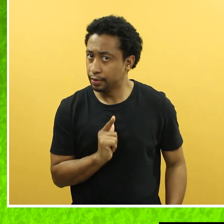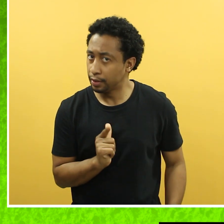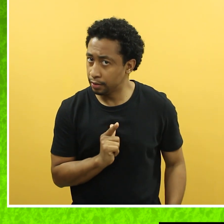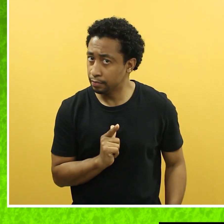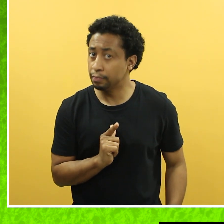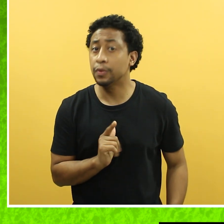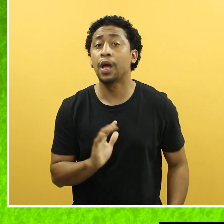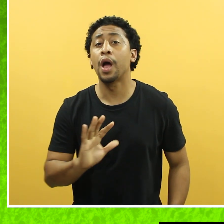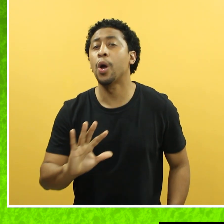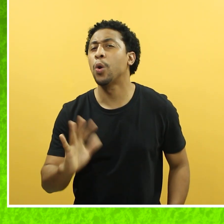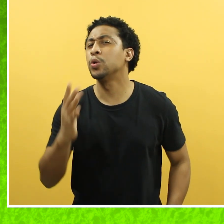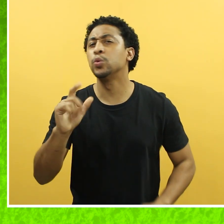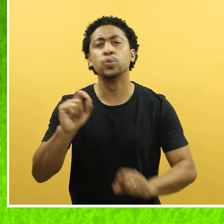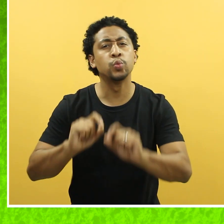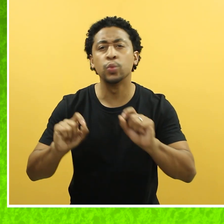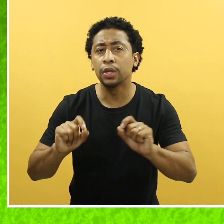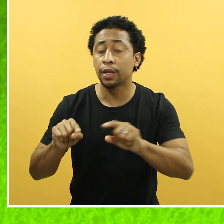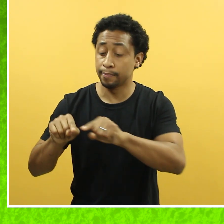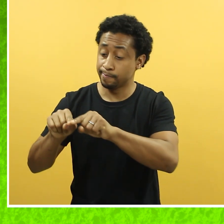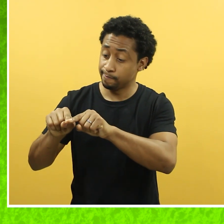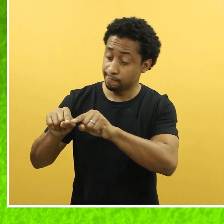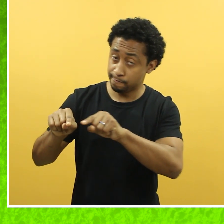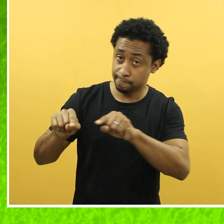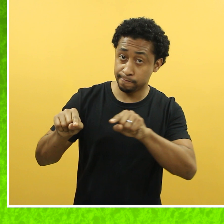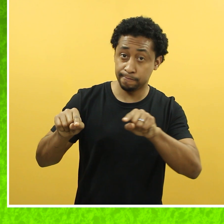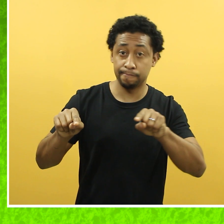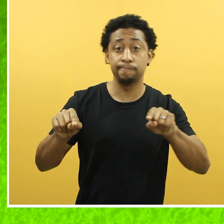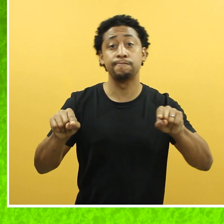isso faz com que